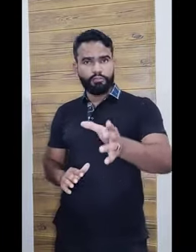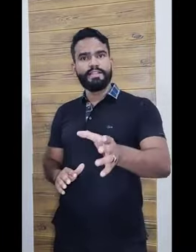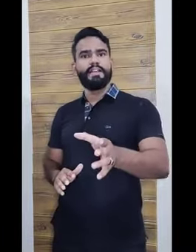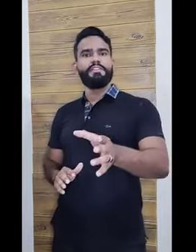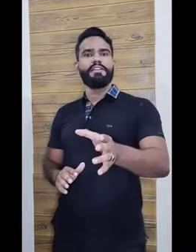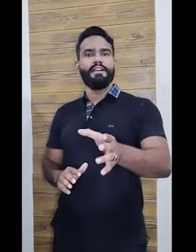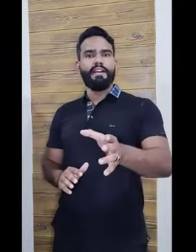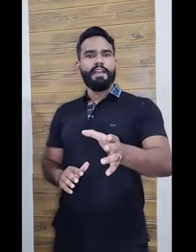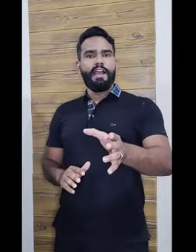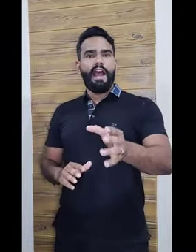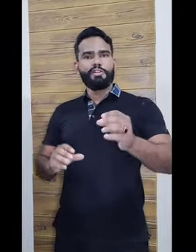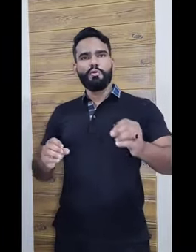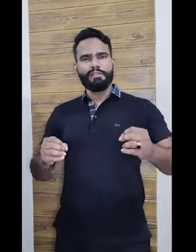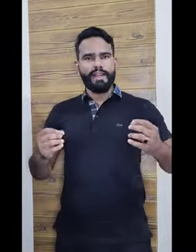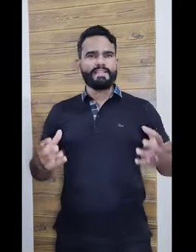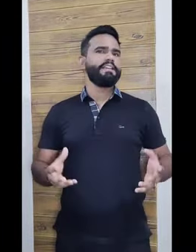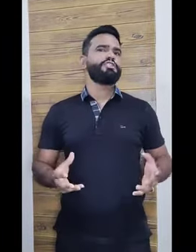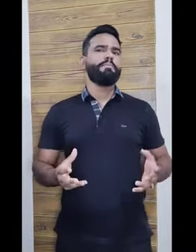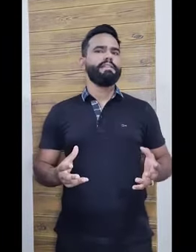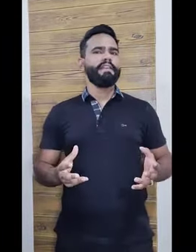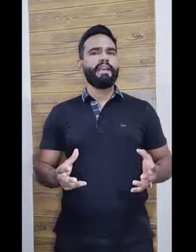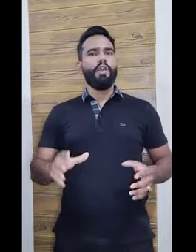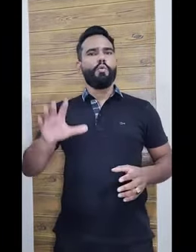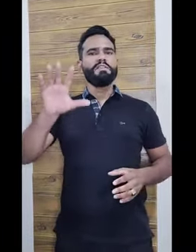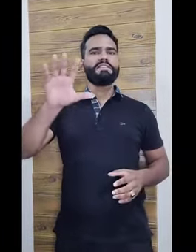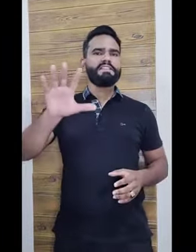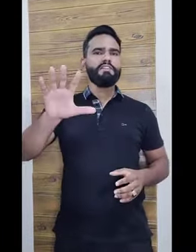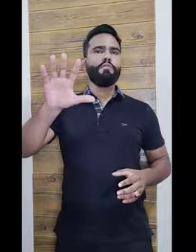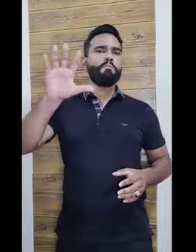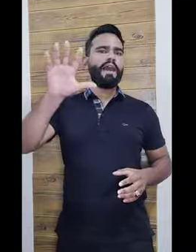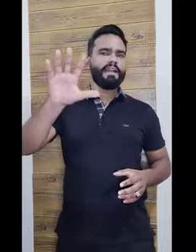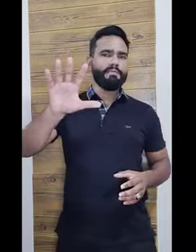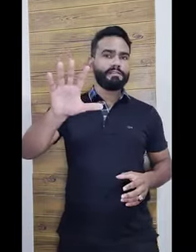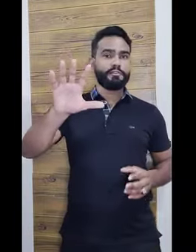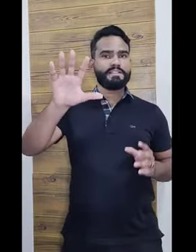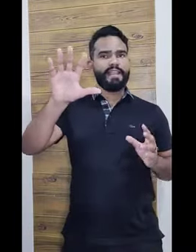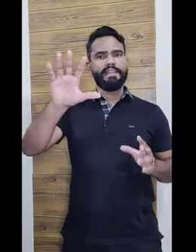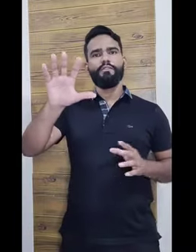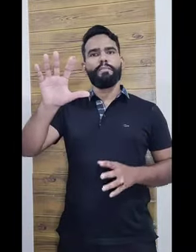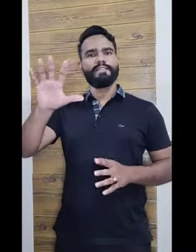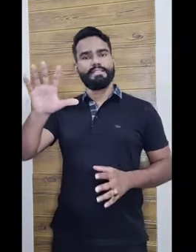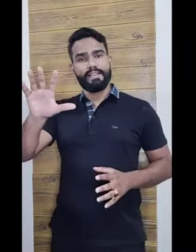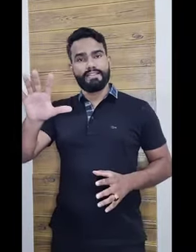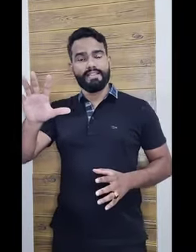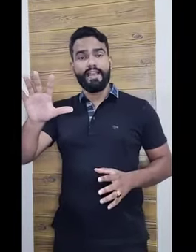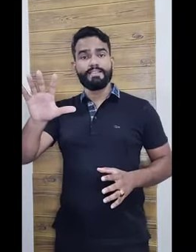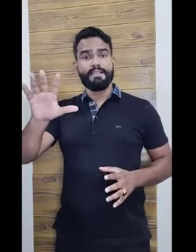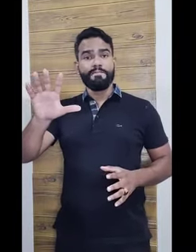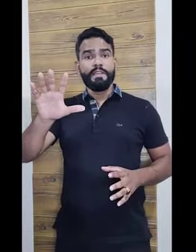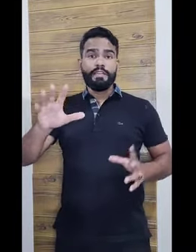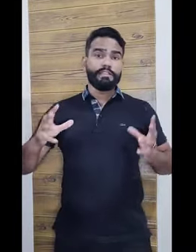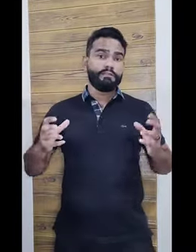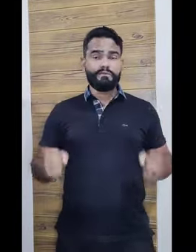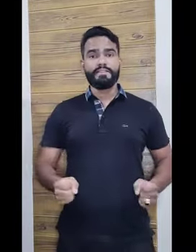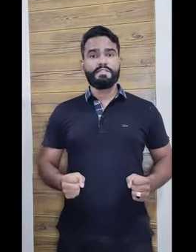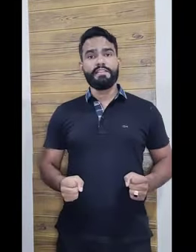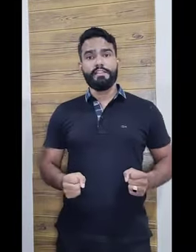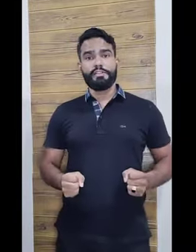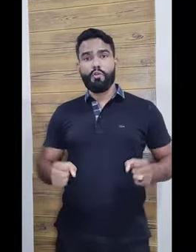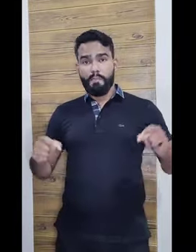dessa dica? Achou interessante aprender os 5 parâmetros da língua brasileira de sinais? Então vamos fazer o seguinte,